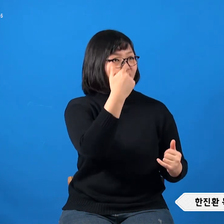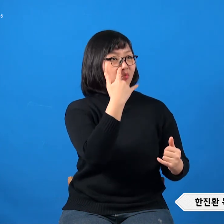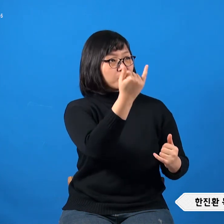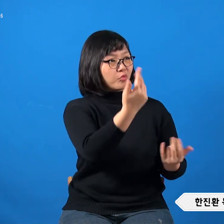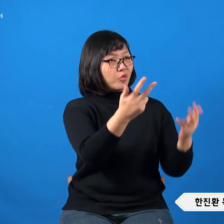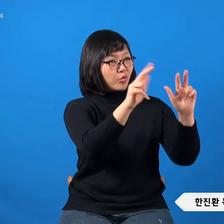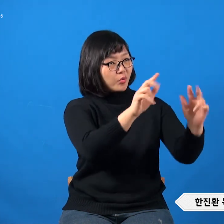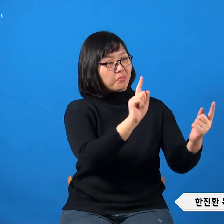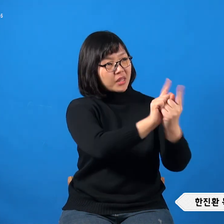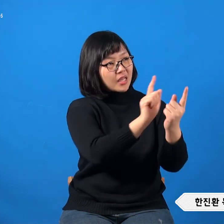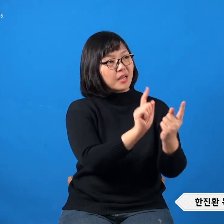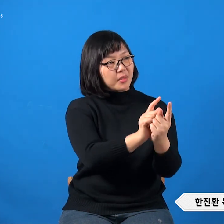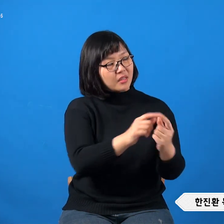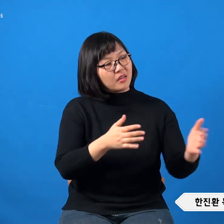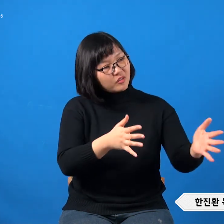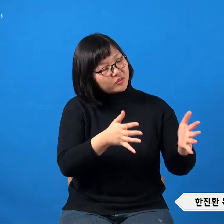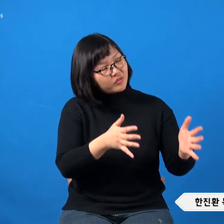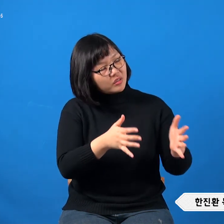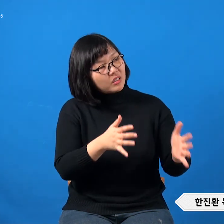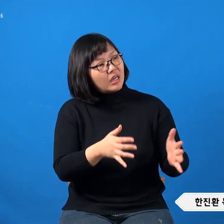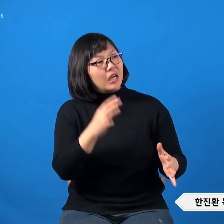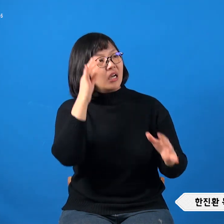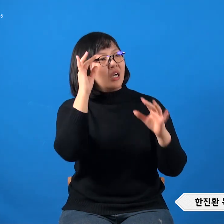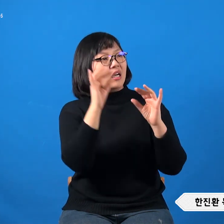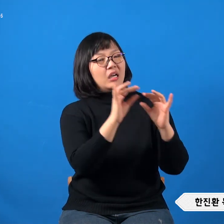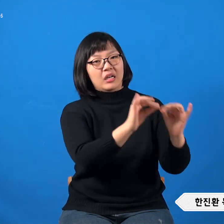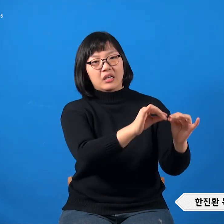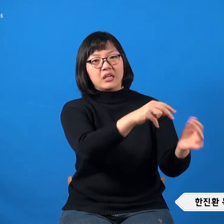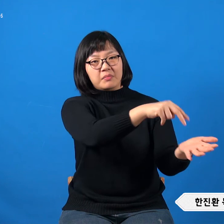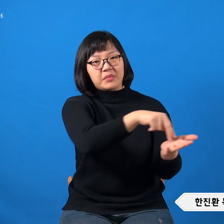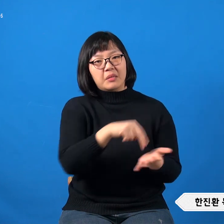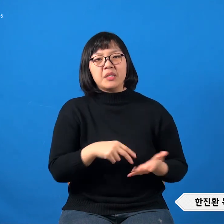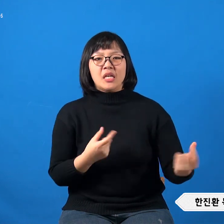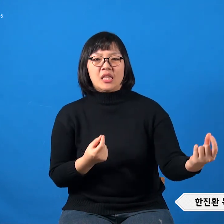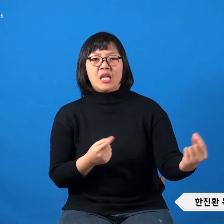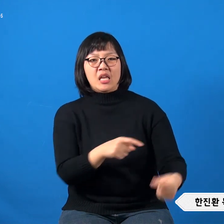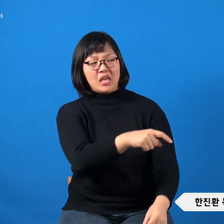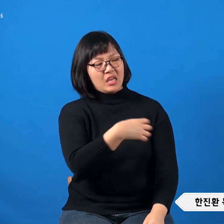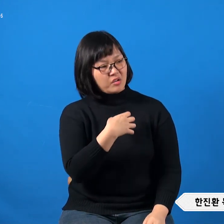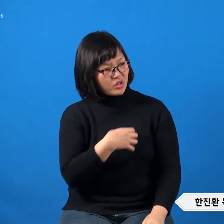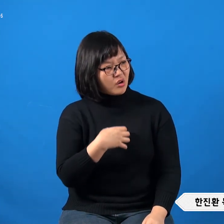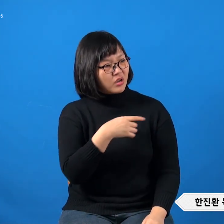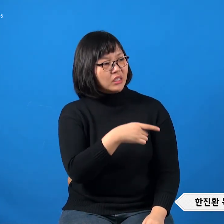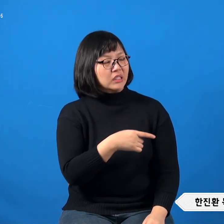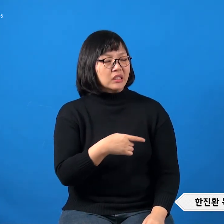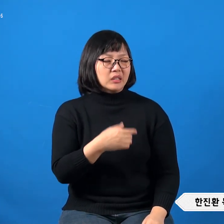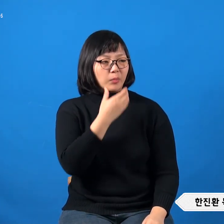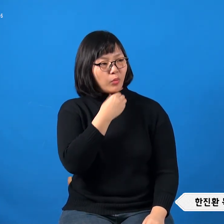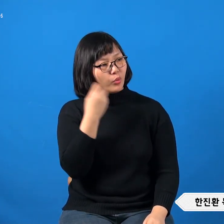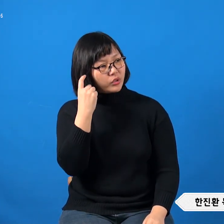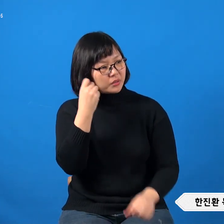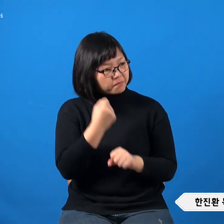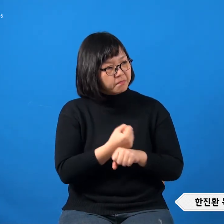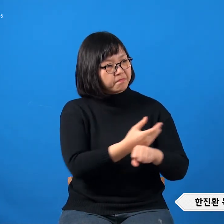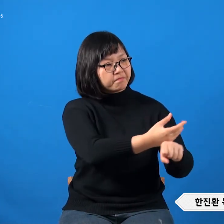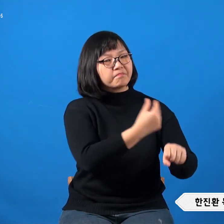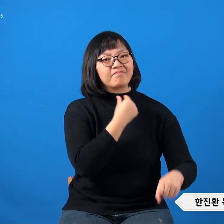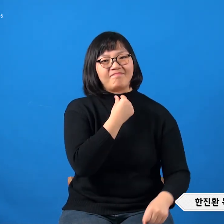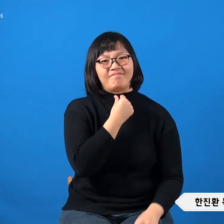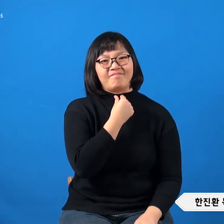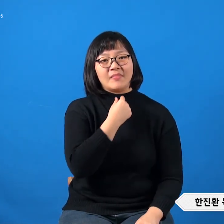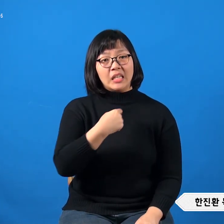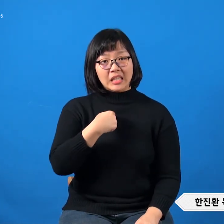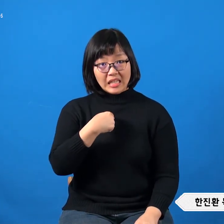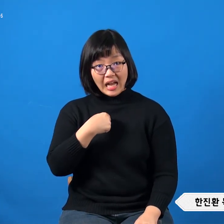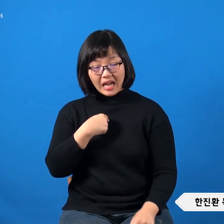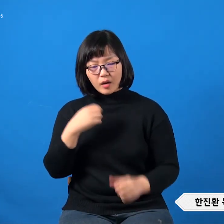고통스러워하고 힘들어하고 하는 그 모습을 보면서 저분들에게 복음을 전해야 되겠다 하는 생각이 듭니다. 자기가 고통을